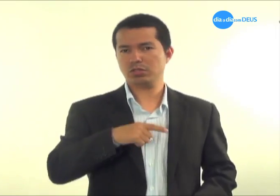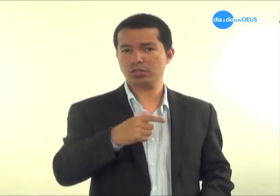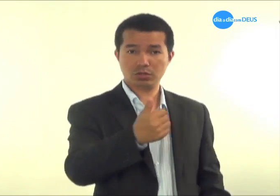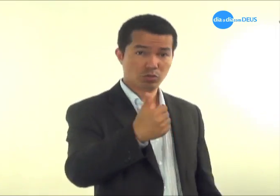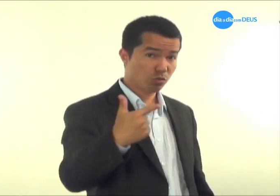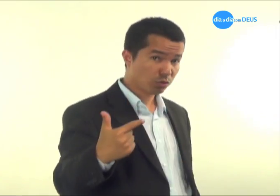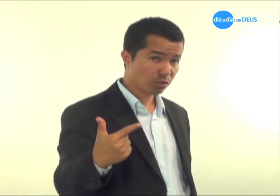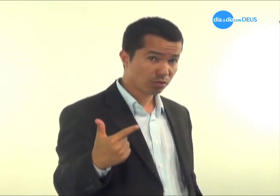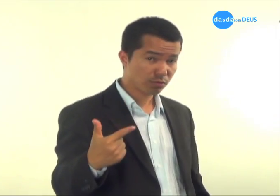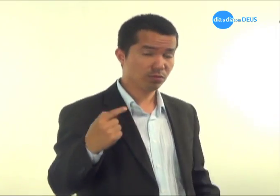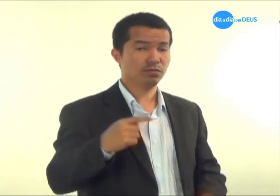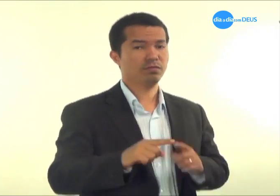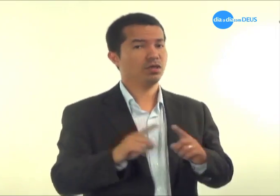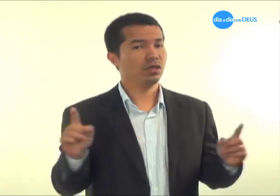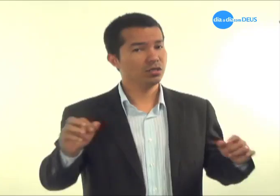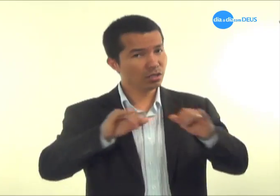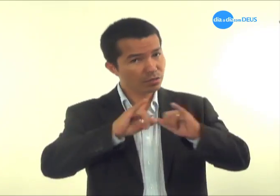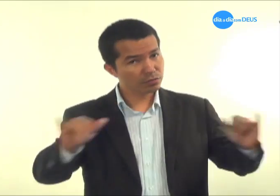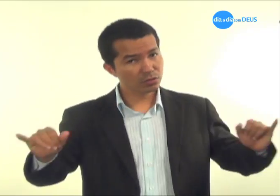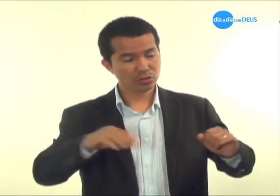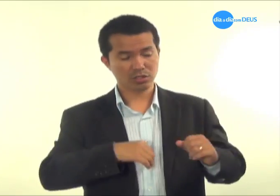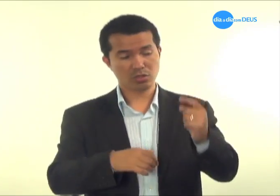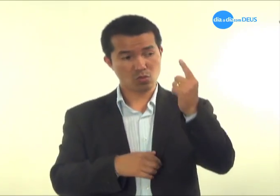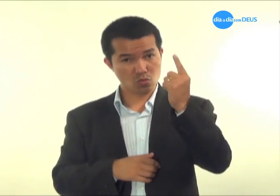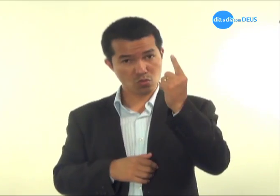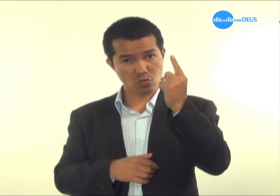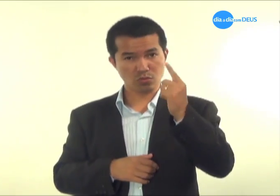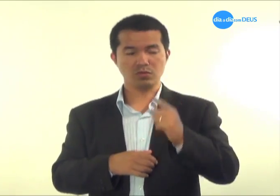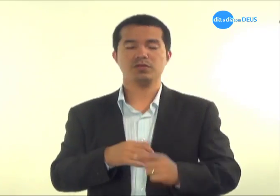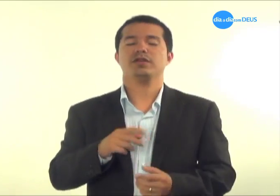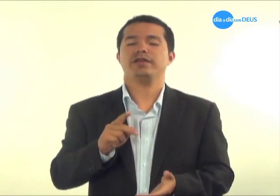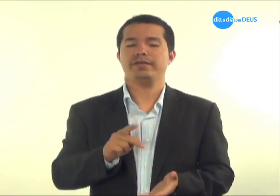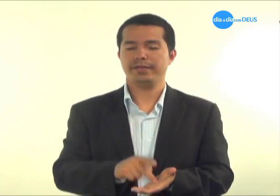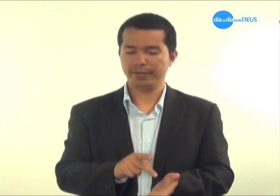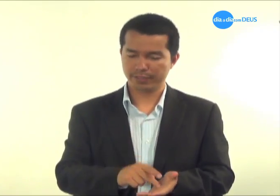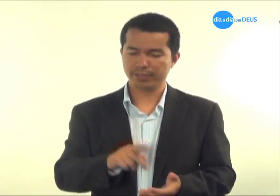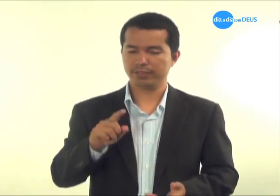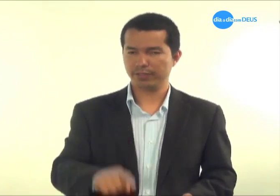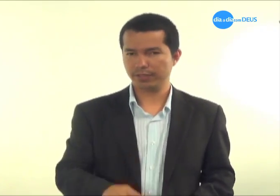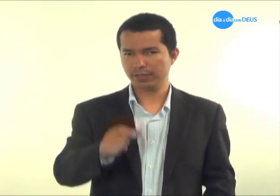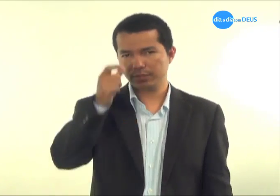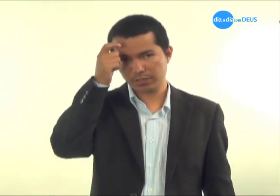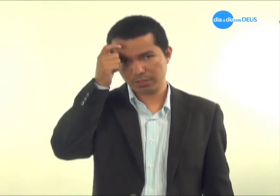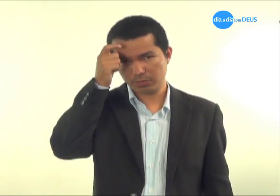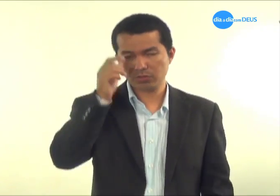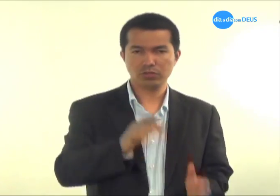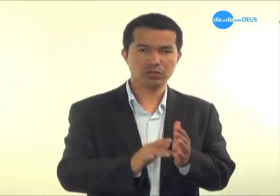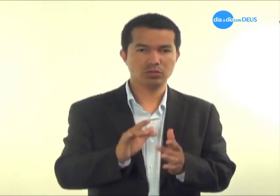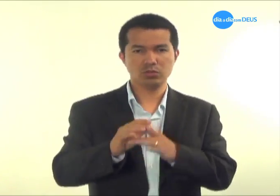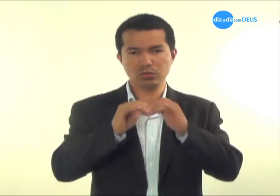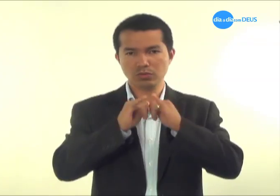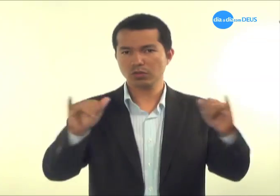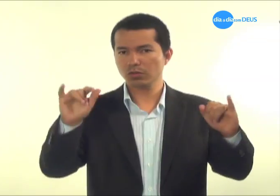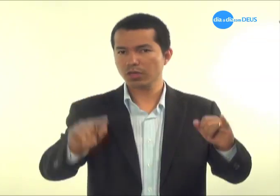vós os 12, contudo um de vós é diabo. E referia-se a